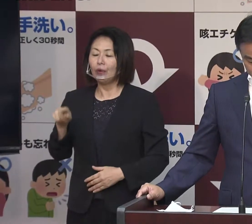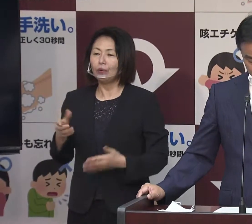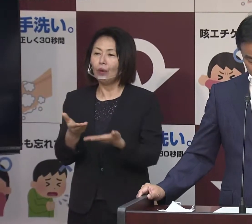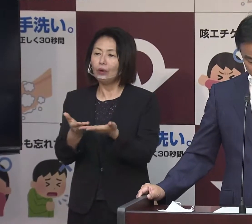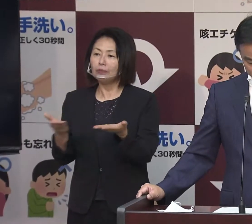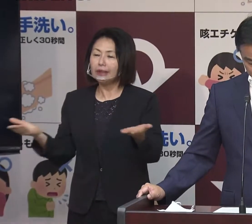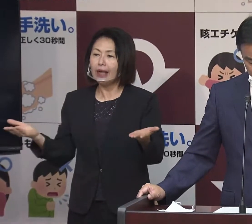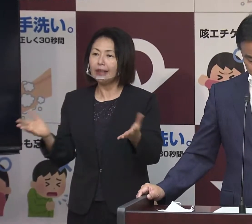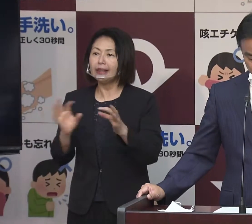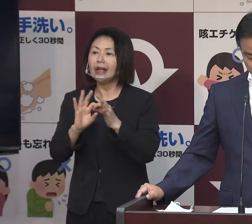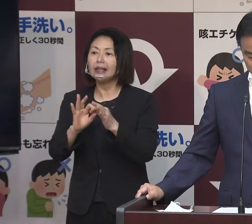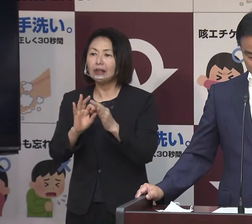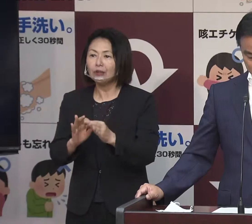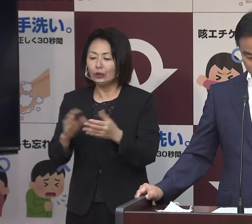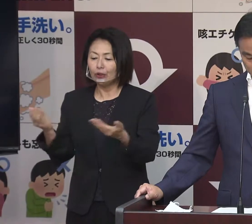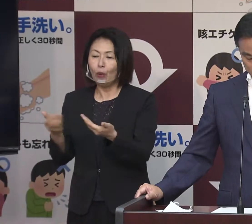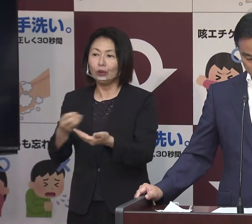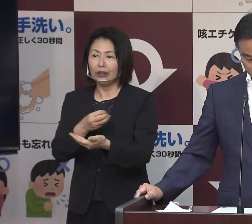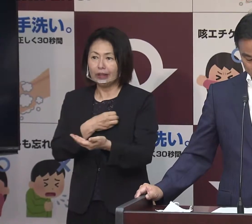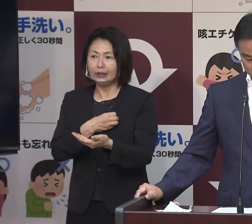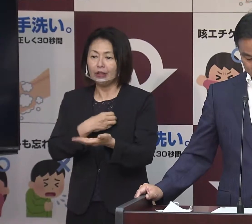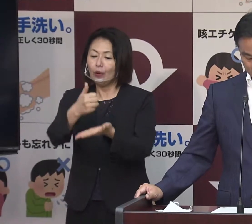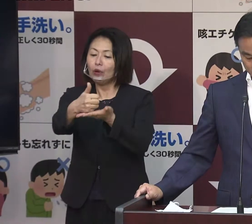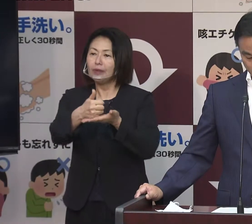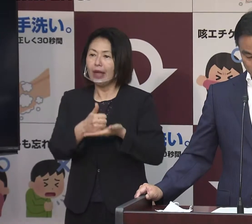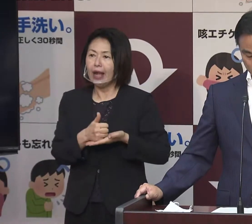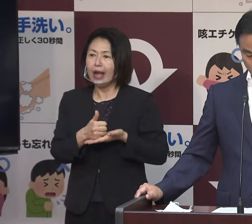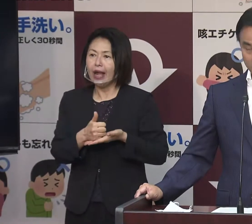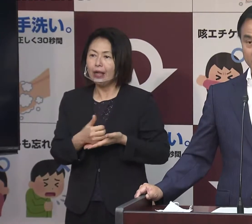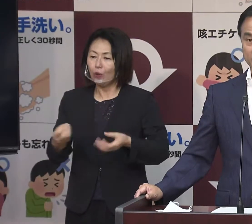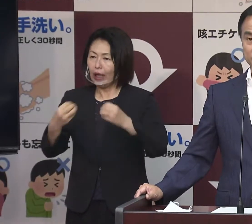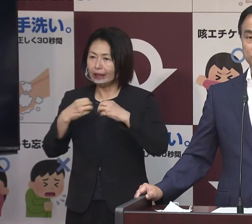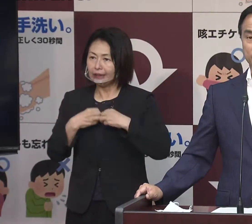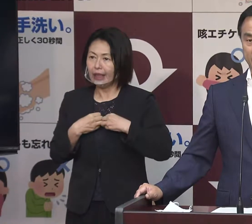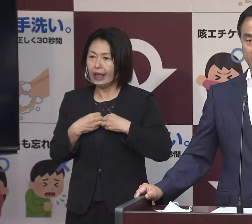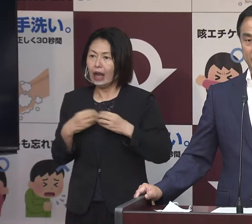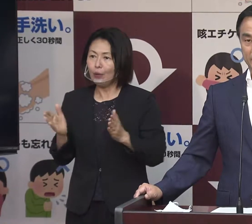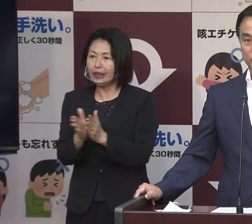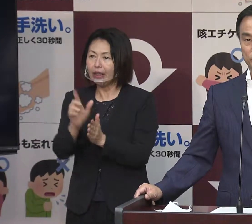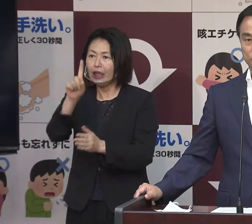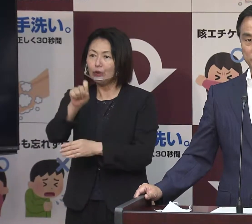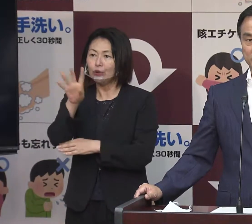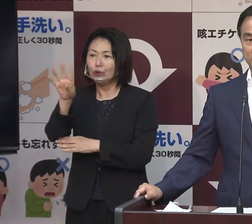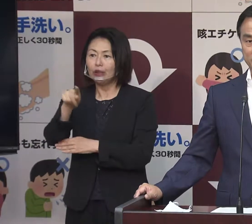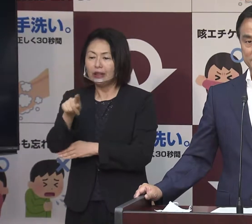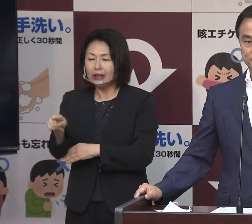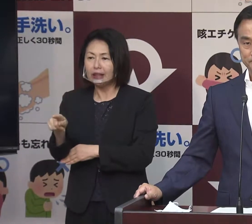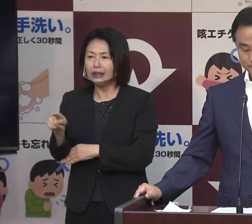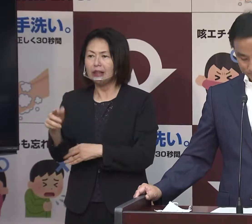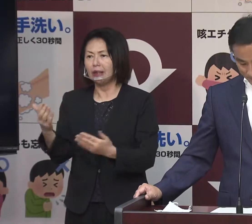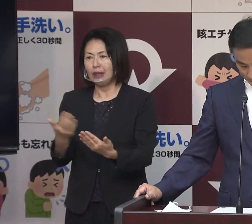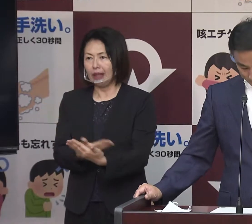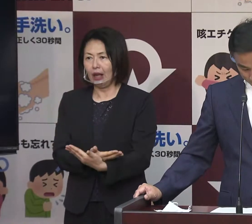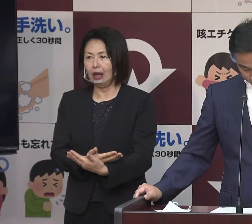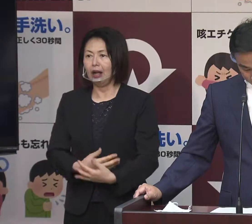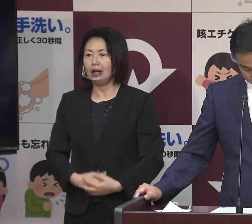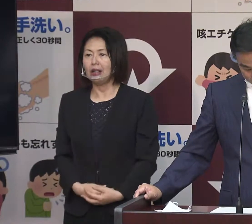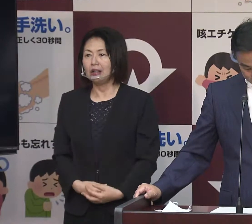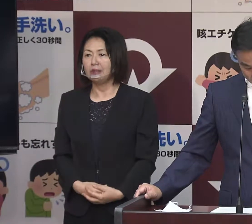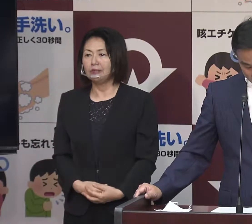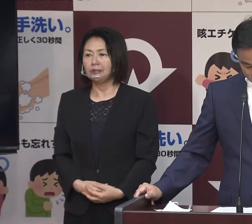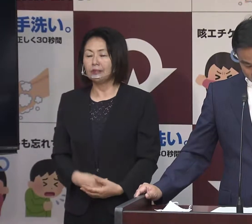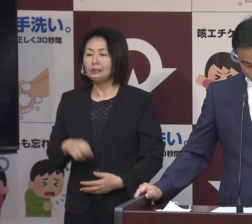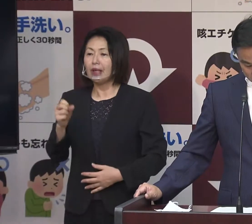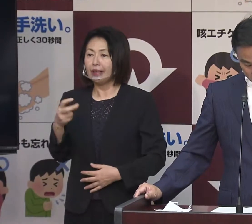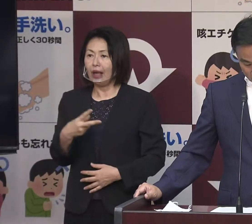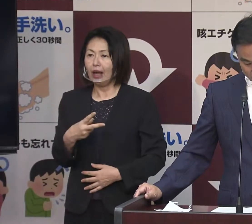関係します従業員、また利用客の感染、これは合計で14名に及ぶことになります。